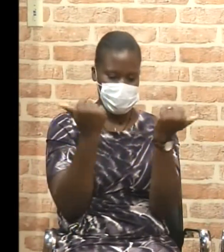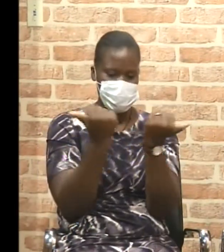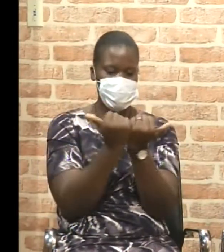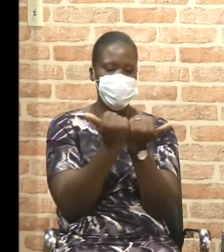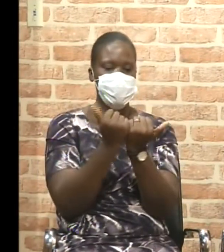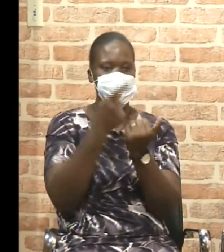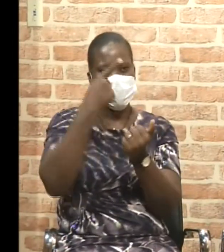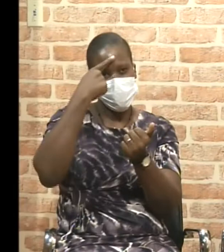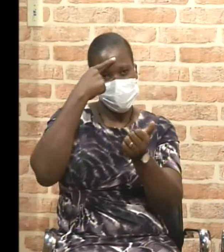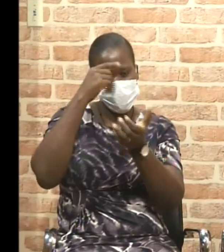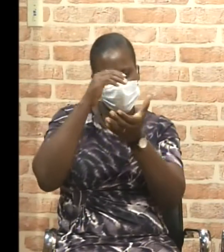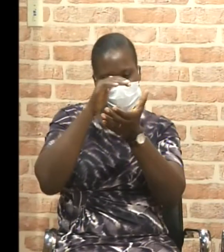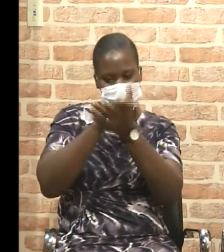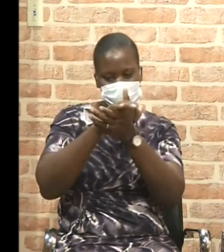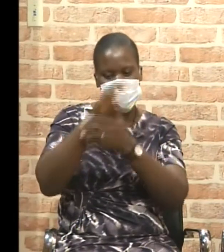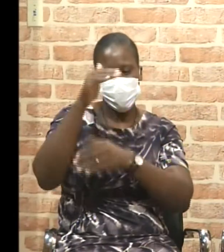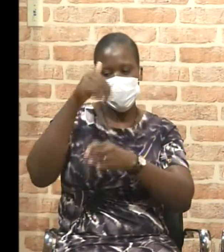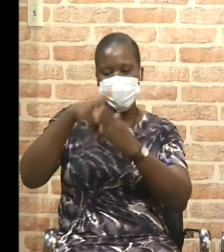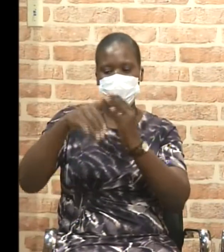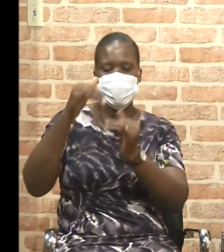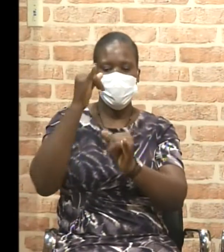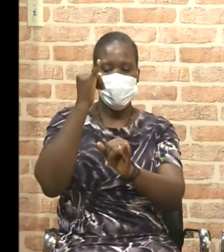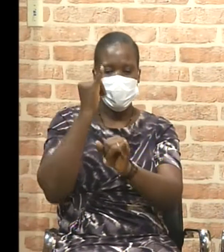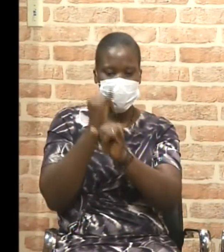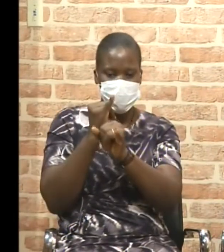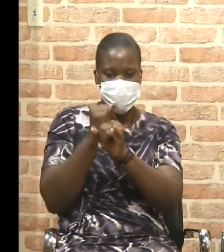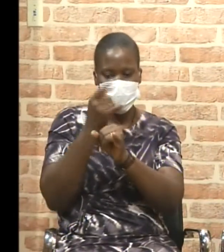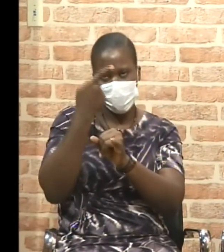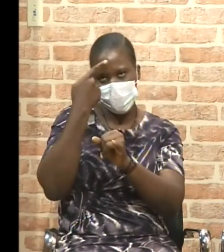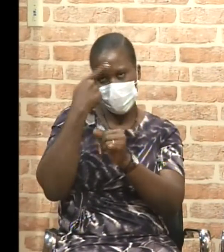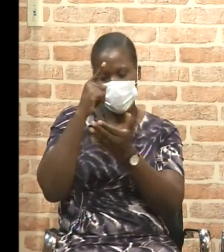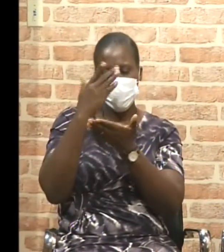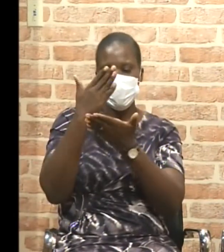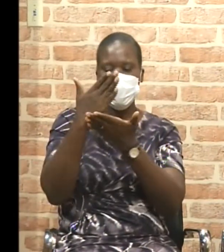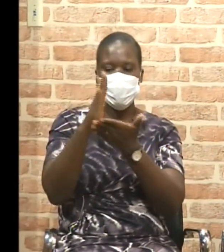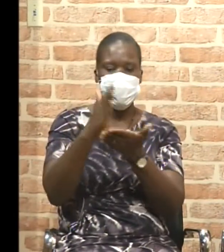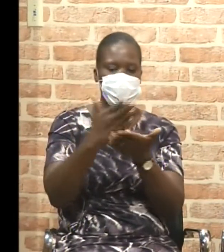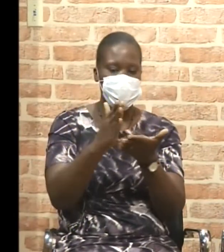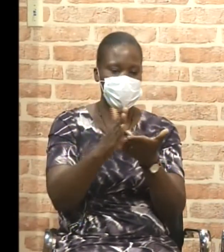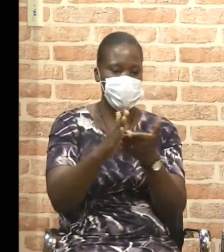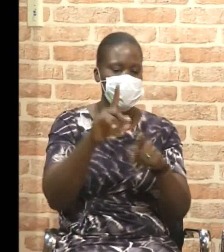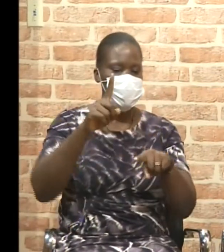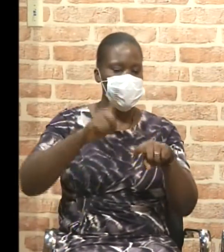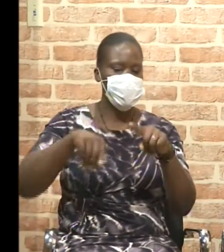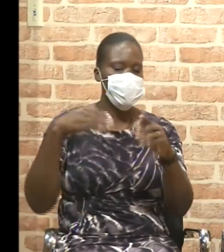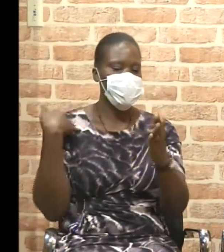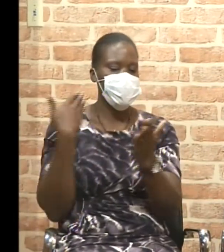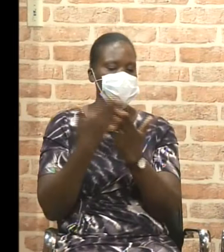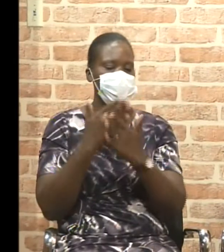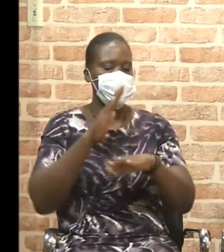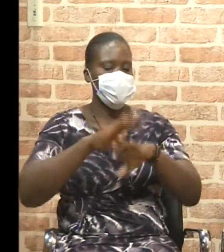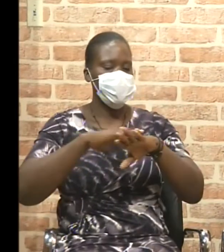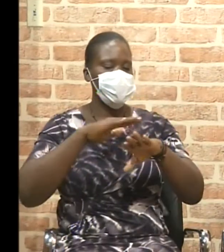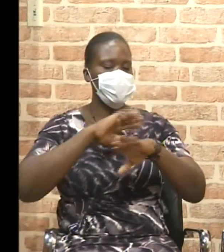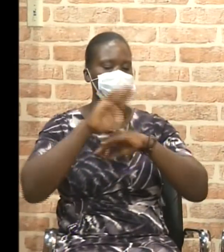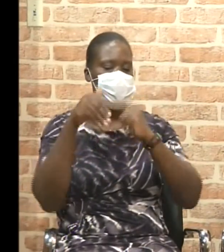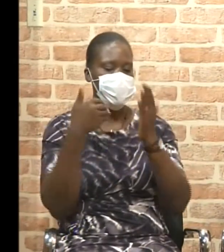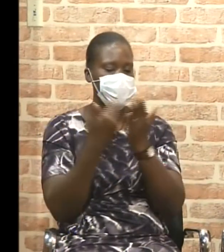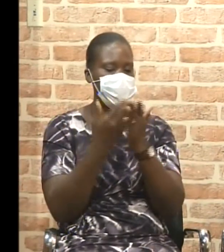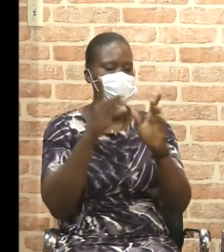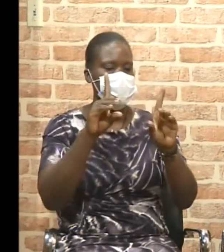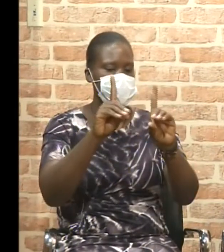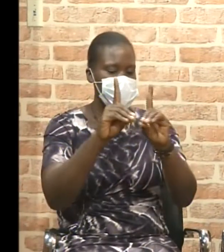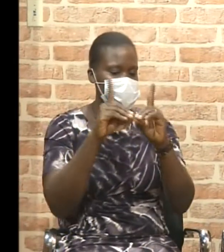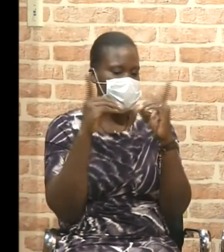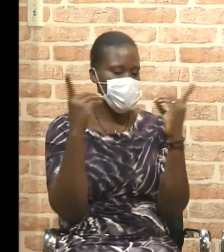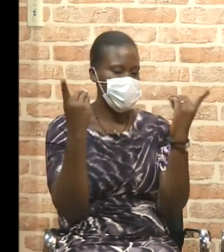nous croyons dans question structure là donc pour distribuer il est vrai que nous pouvons arriver sur tout département parce que moi-même moi gain pour moi aller parce que nous